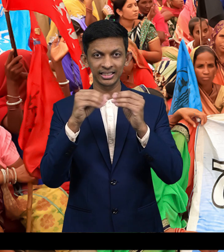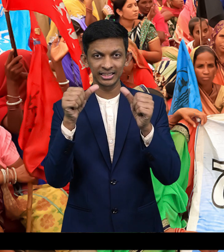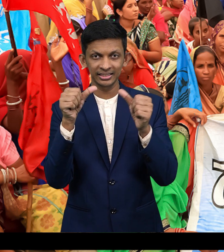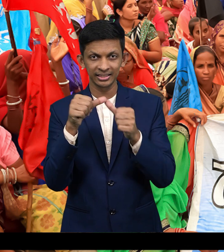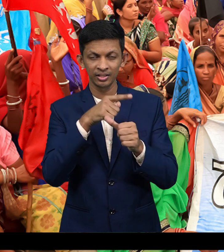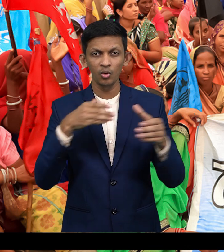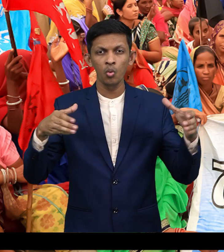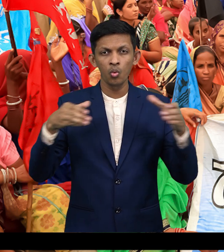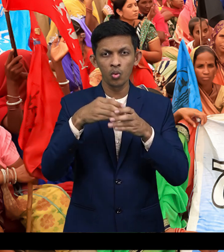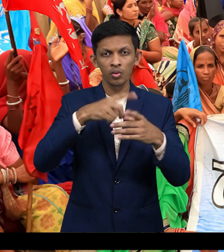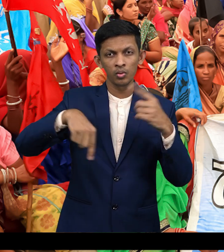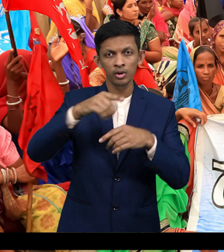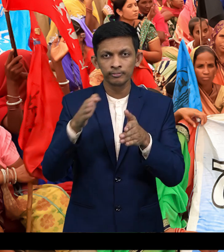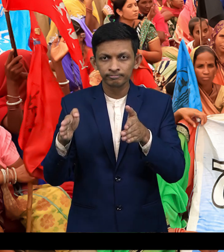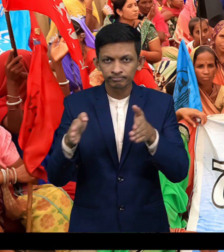ఎన్బీఏ ఉద్యమం